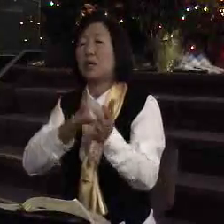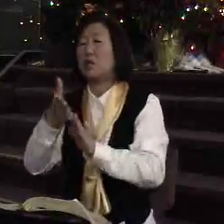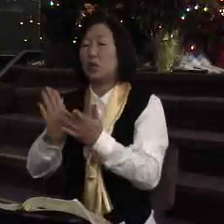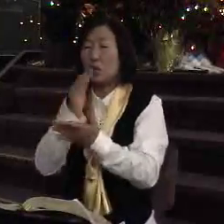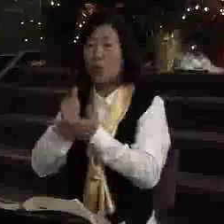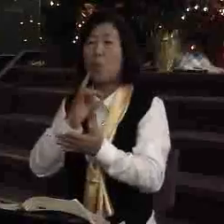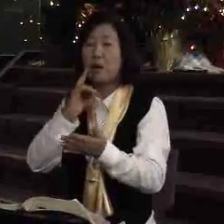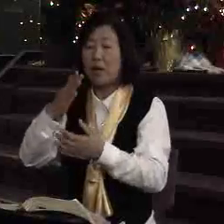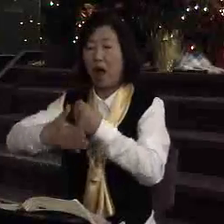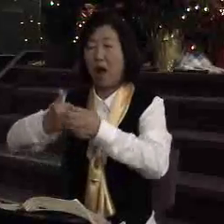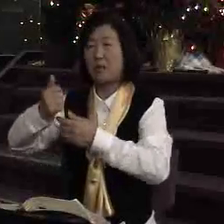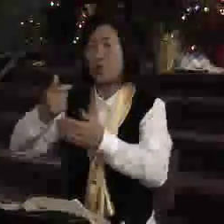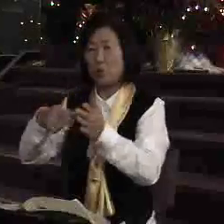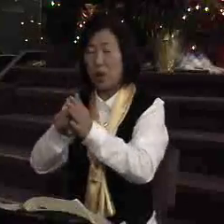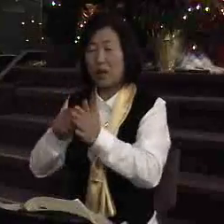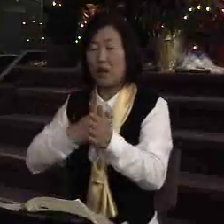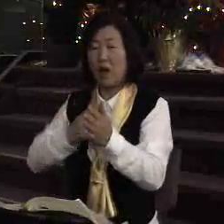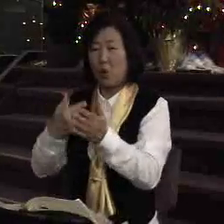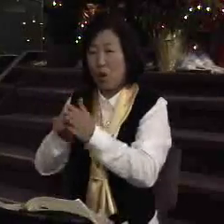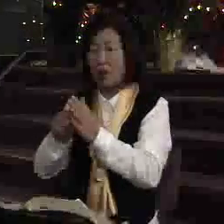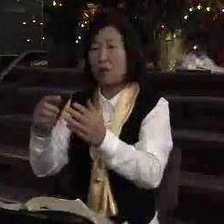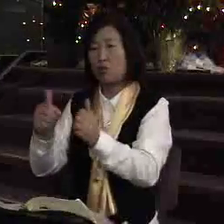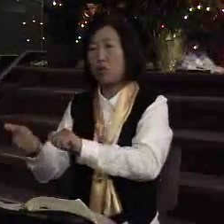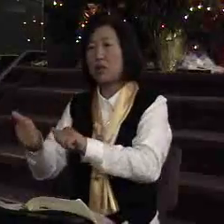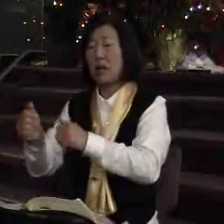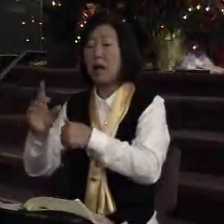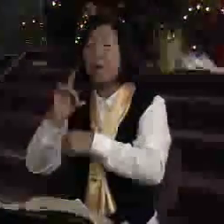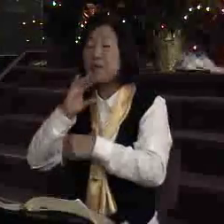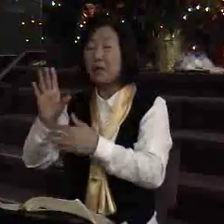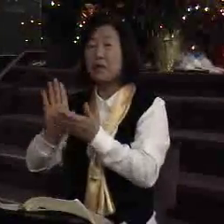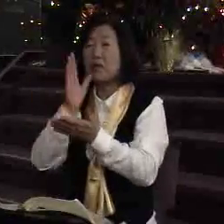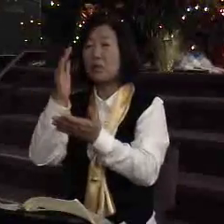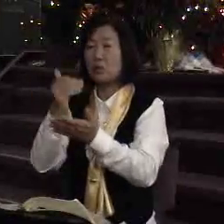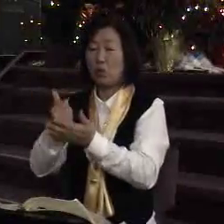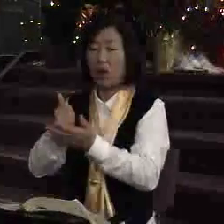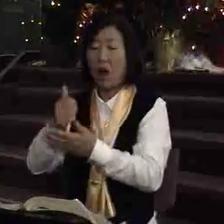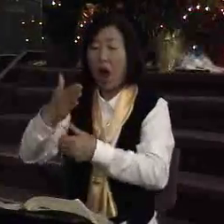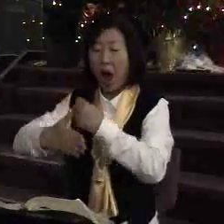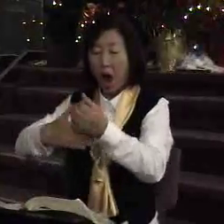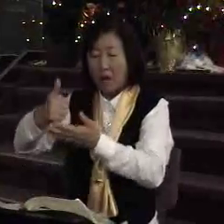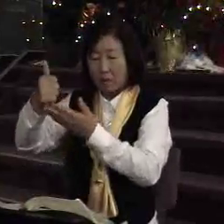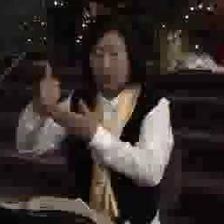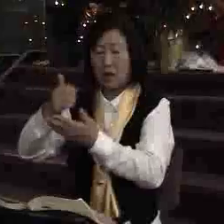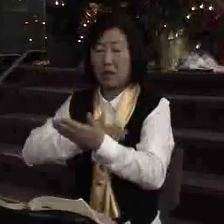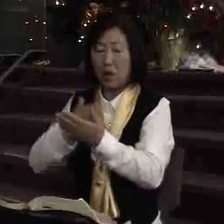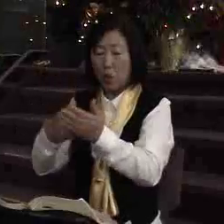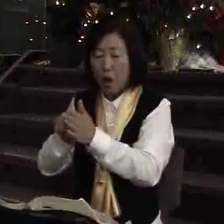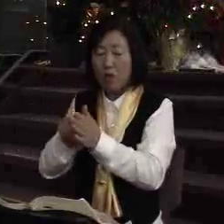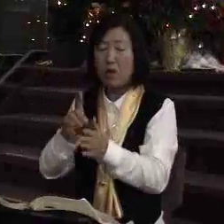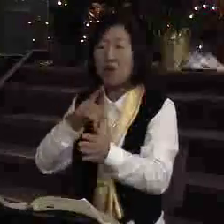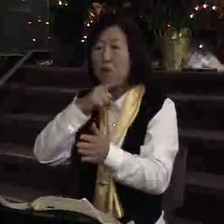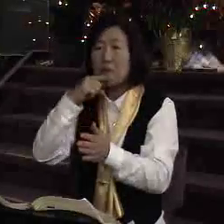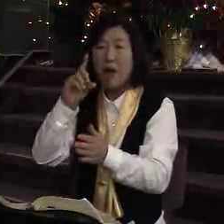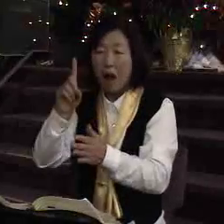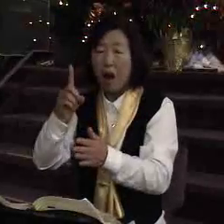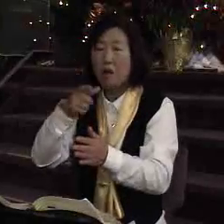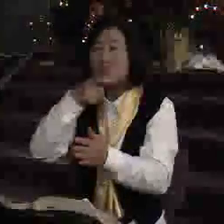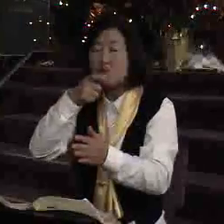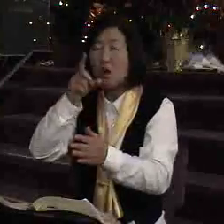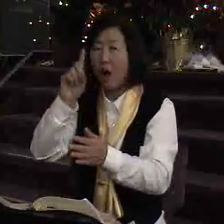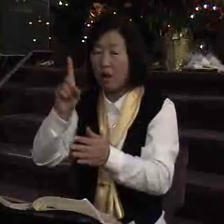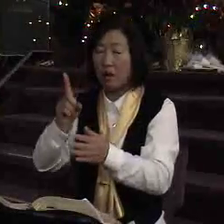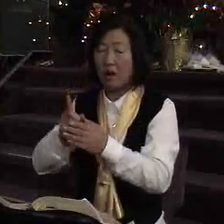예수 그리스도는 하나님이신데 나를 위하여 죽으셨다면, 그리스도가 하나님이신데 나를 위하여 피 한 방울 물 한 방울 아끼지 않고